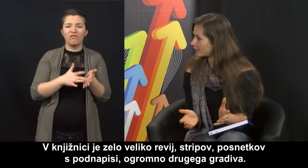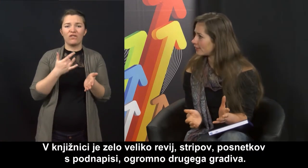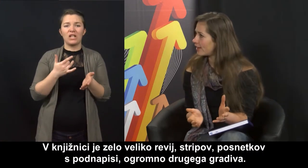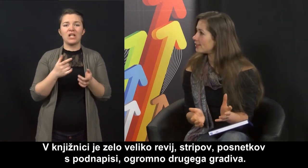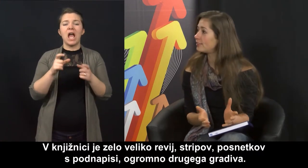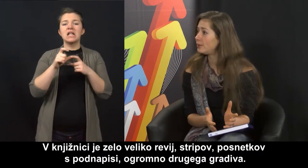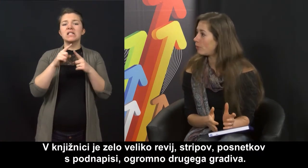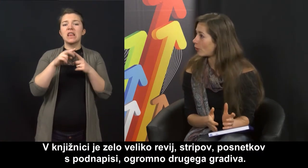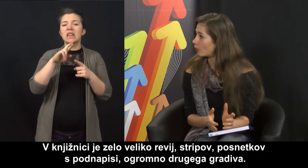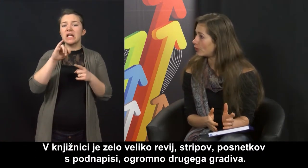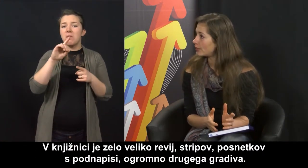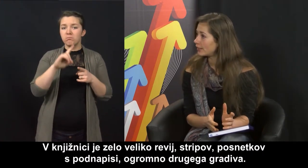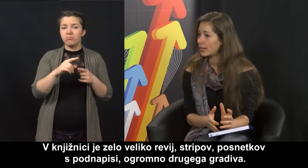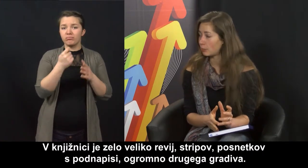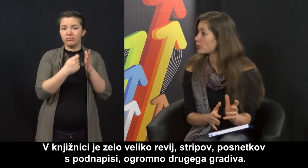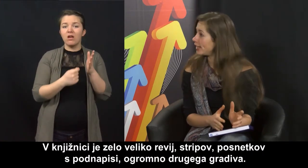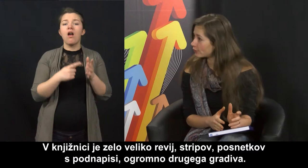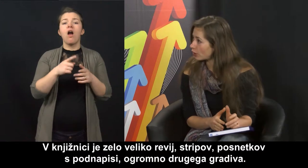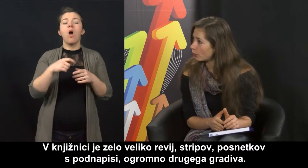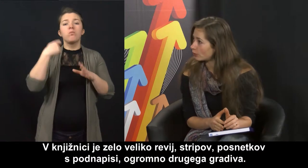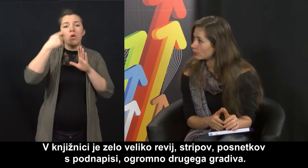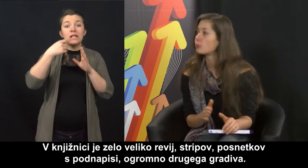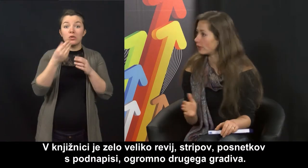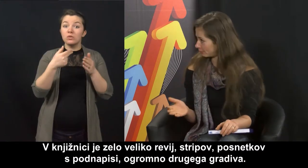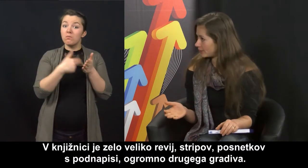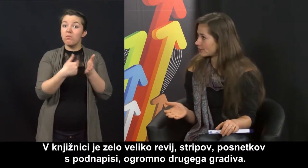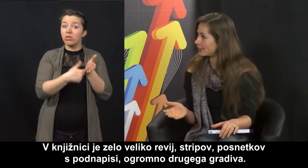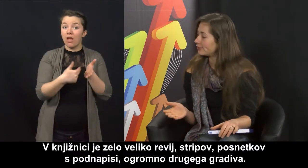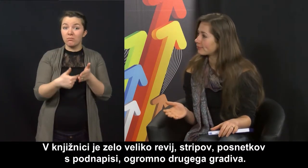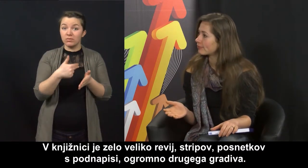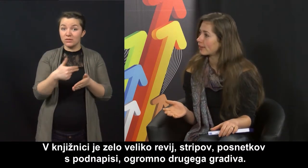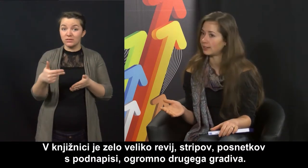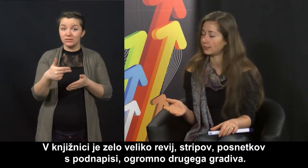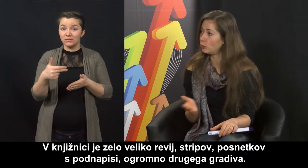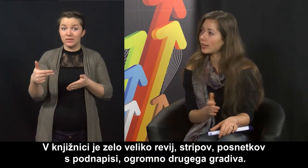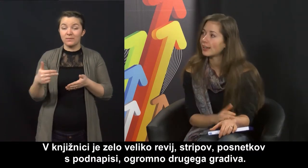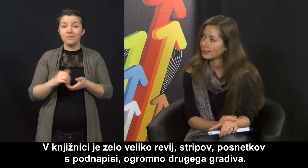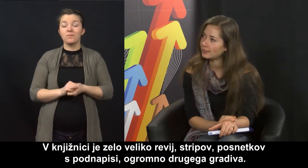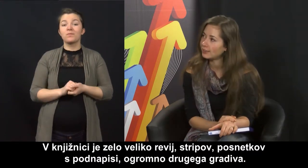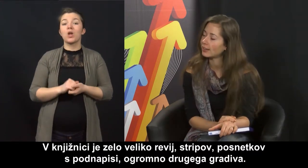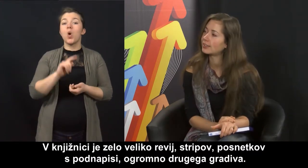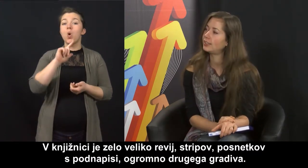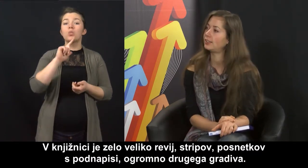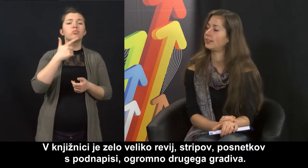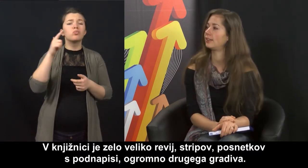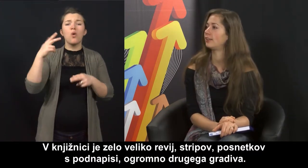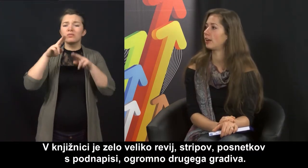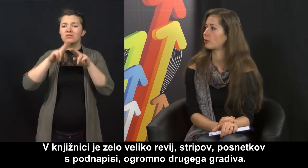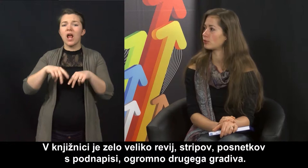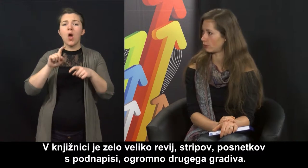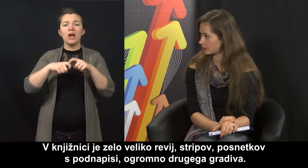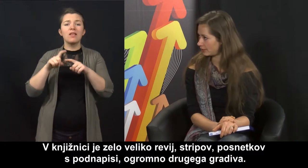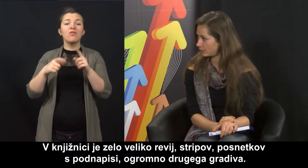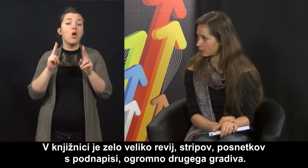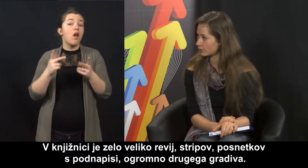revij, stripov, posnetkov, spodnapisi, drugega gradiva, ki je